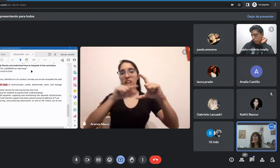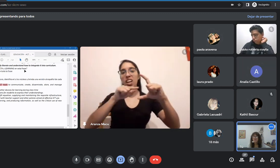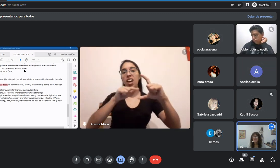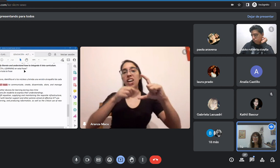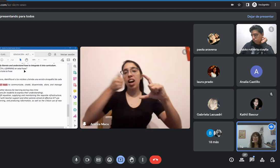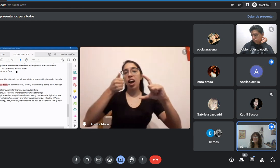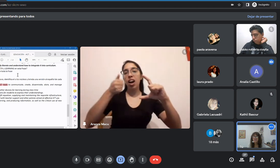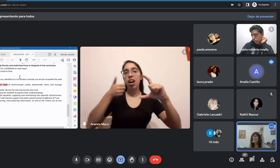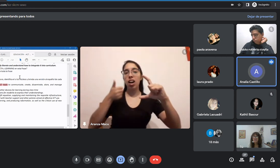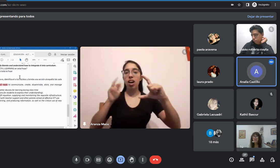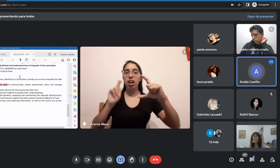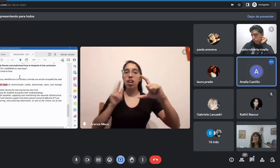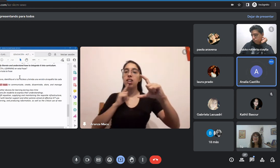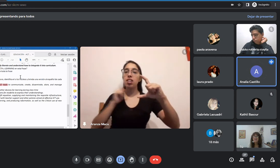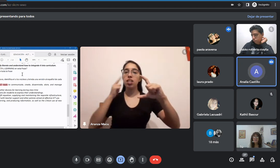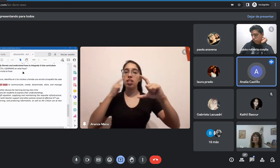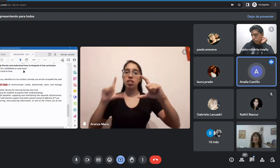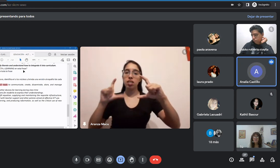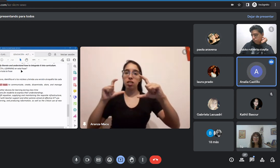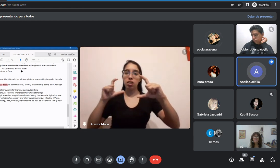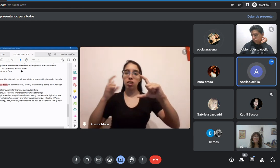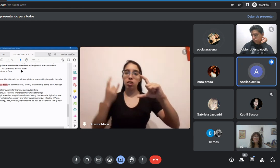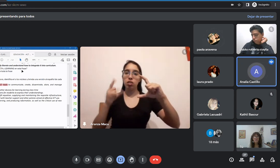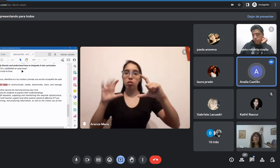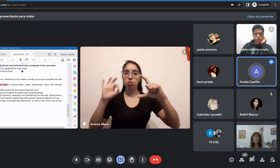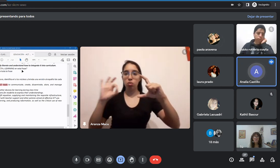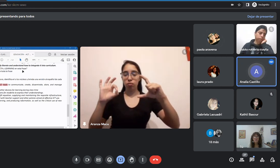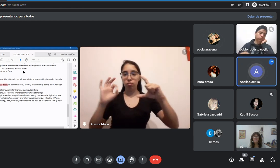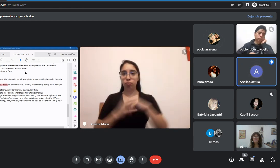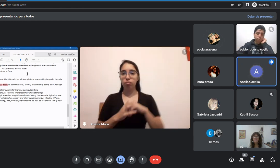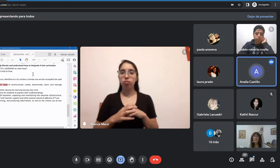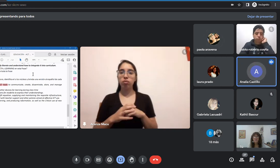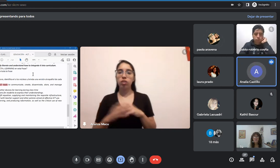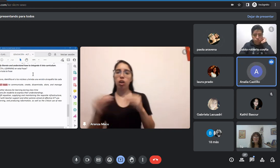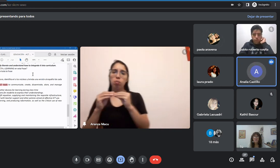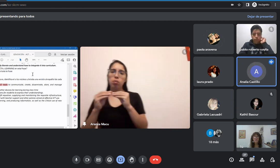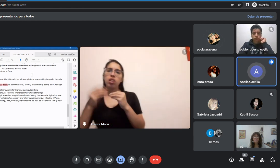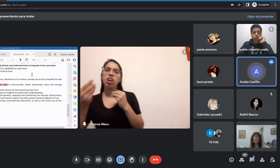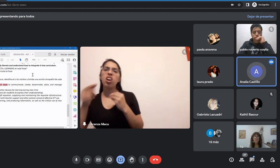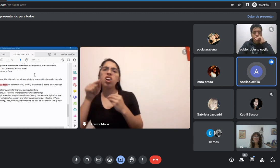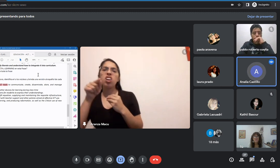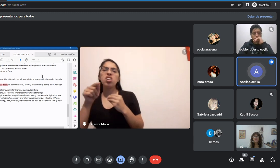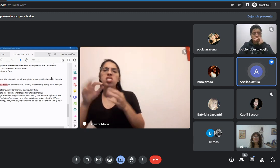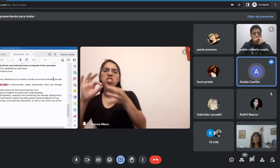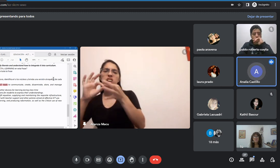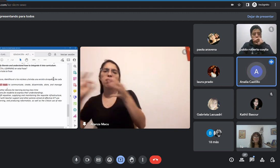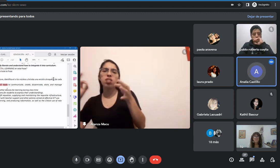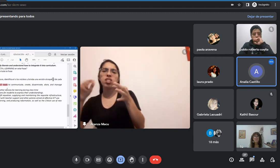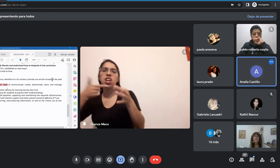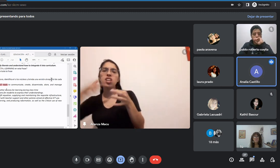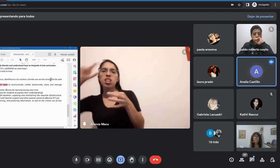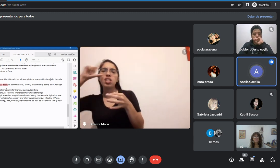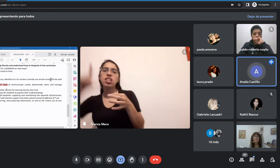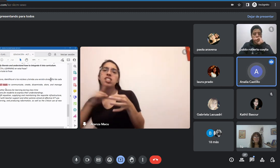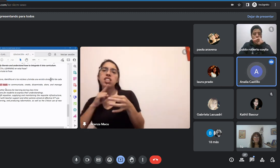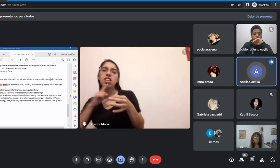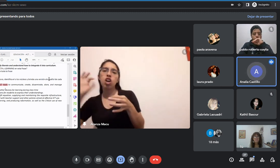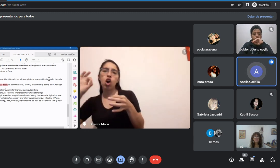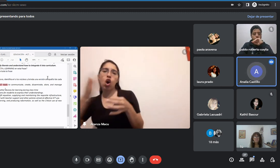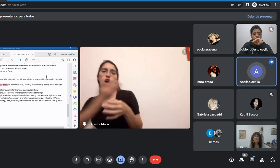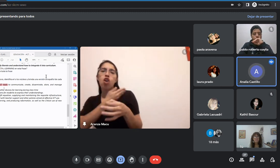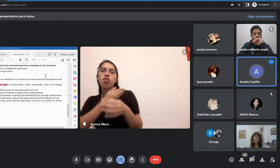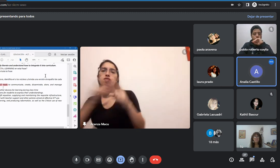Sí. Profesor, esta expresión set off, a mí en el diccionario el off me sale con